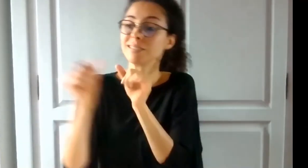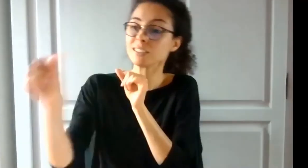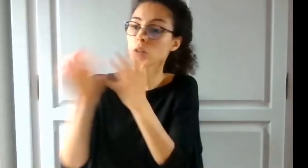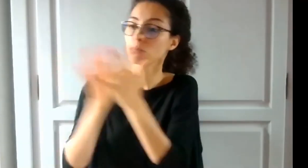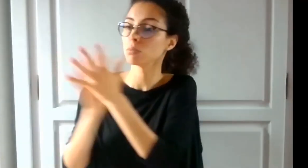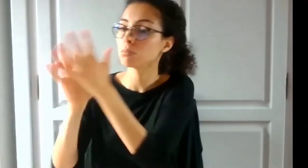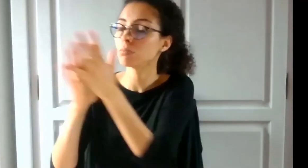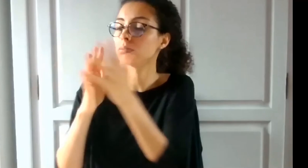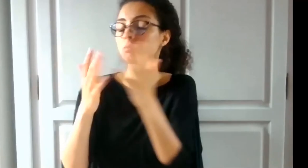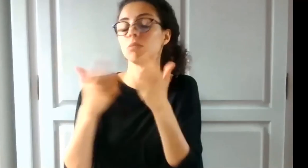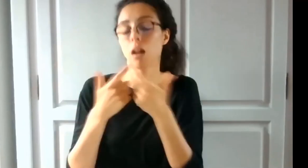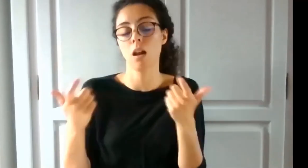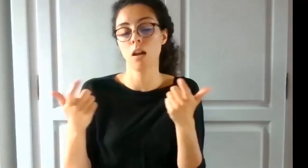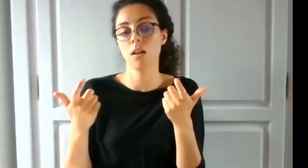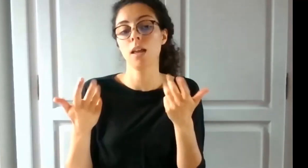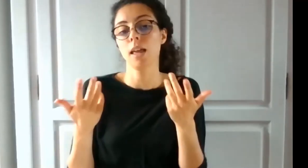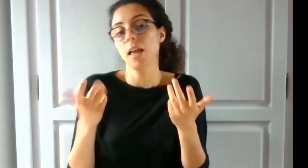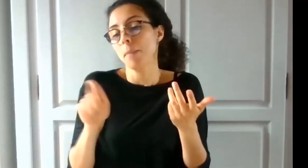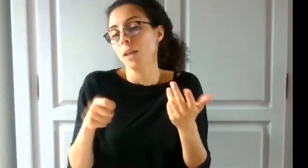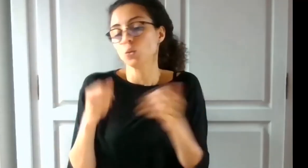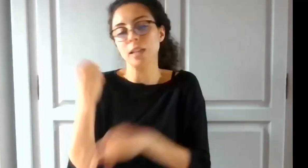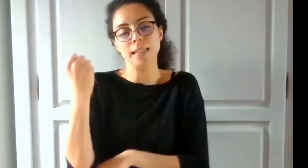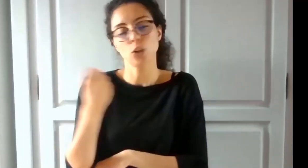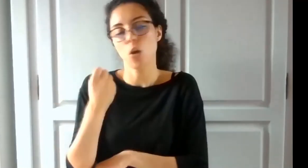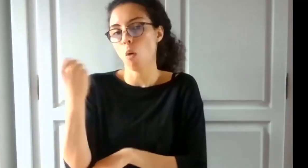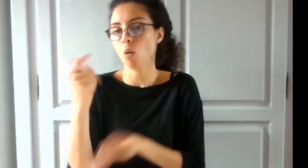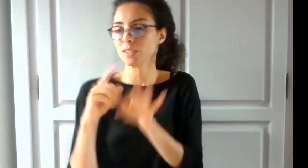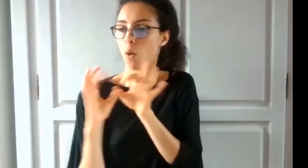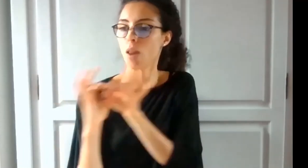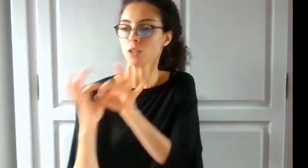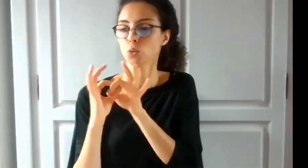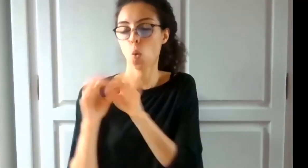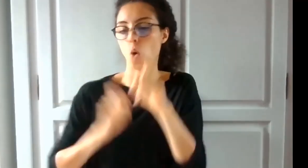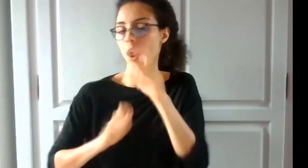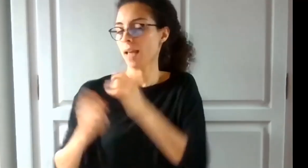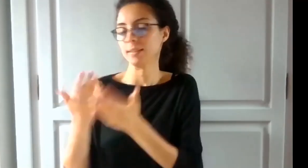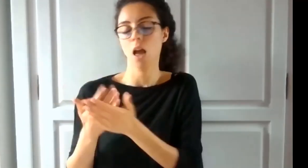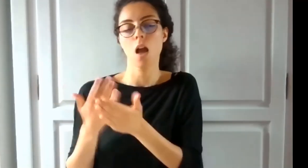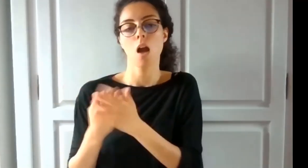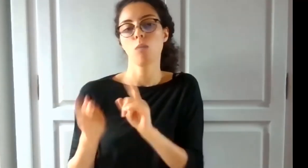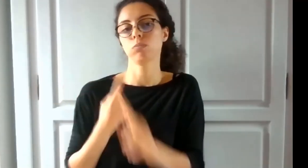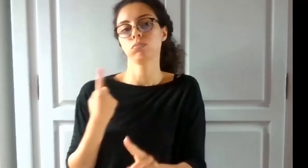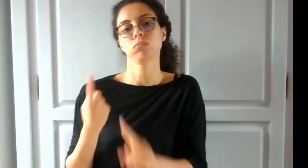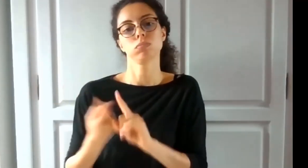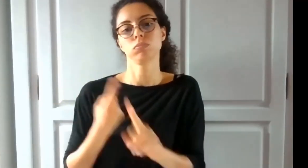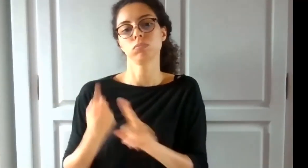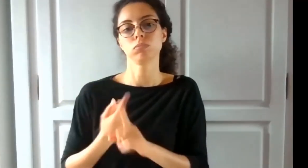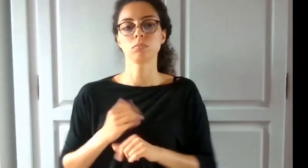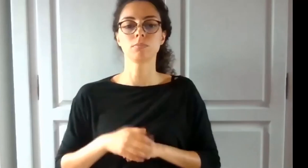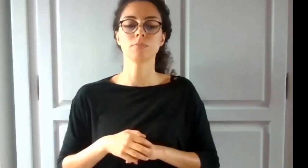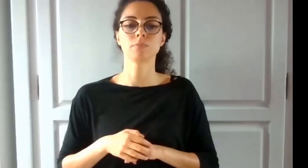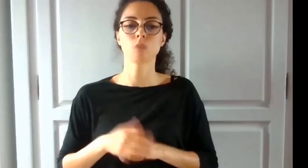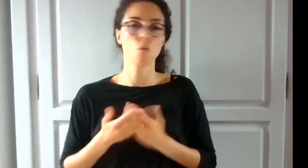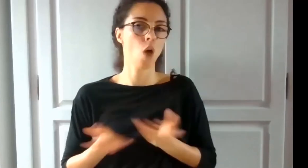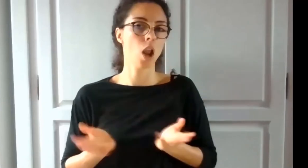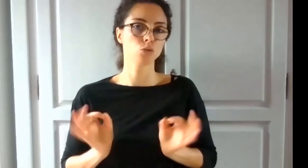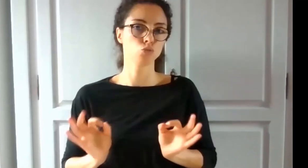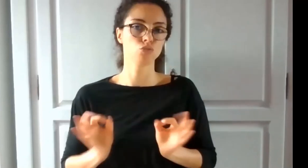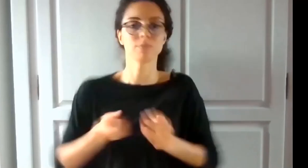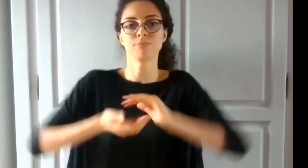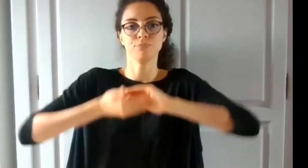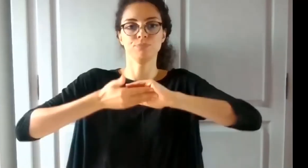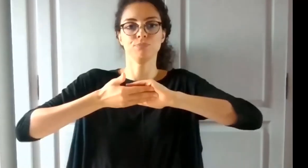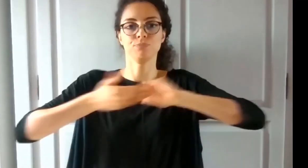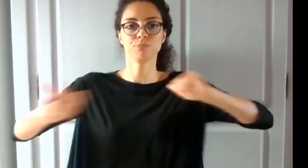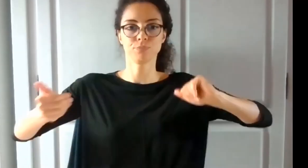sûr, l'isolement et la relation aux collègues, c'est un élément extrêmement important. Donc, voilà, je voulais juste revenir sur ces points qui me